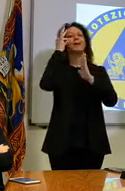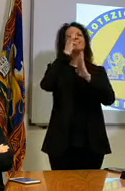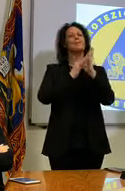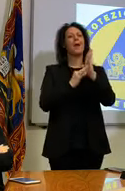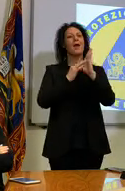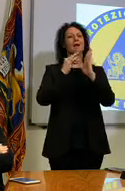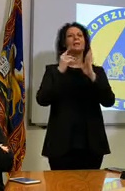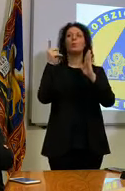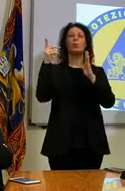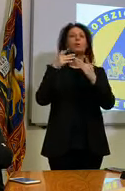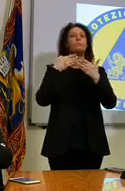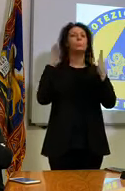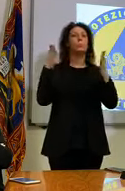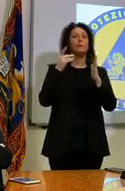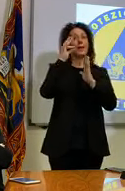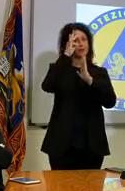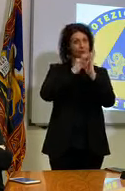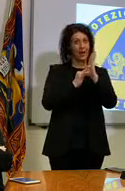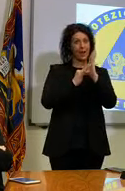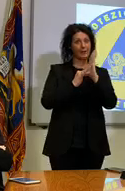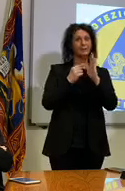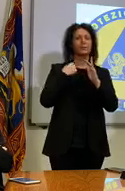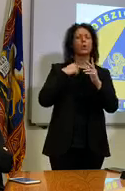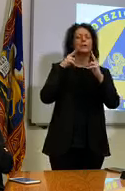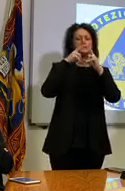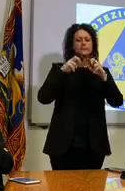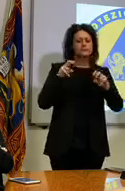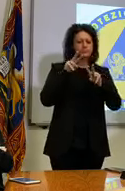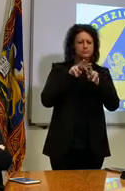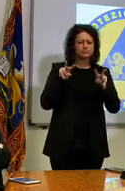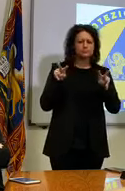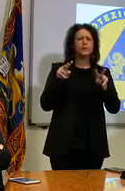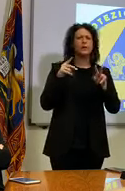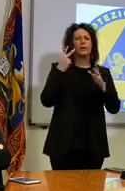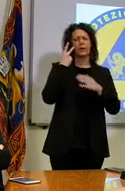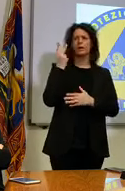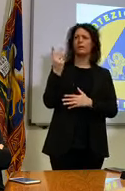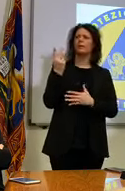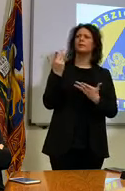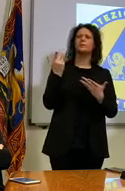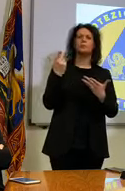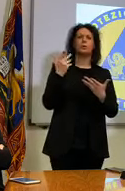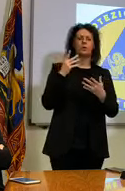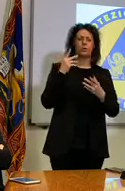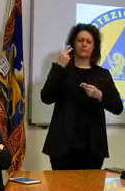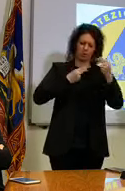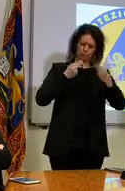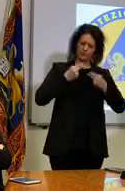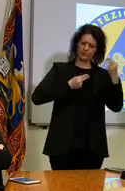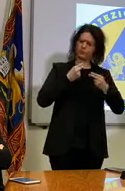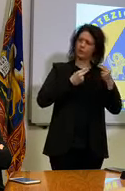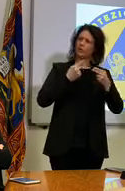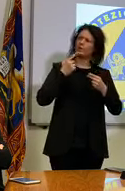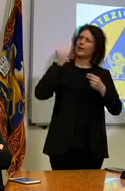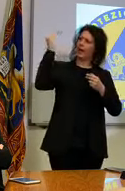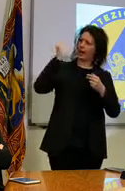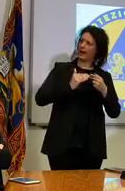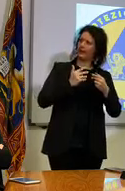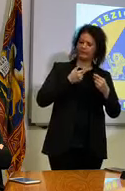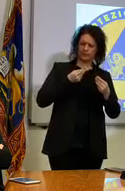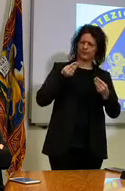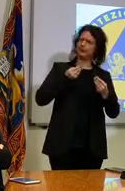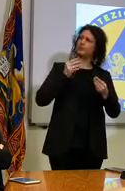Lui ha pubblicato, noi abbiamo fatto le nostre ricerche, valutazioni, siamo risaliti dall'inizio dell'emergenza ad oggi, i documenti sono